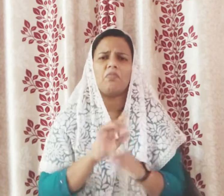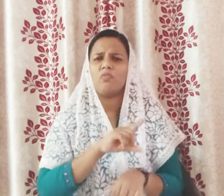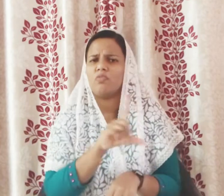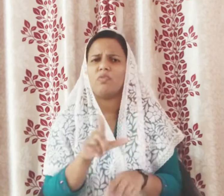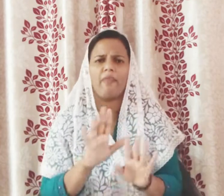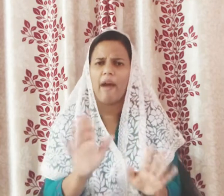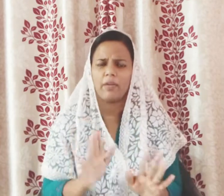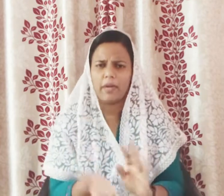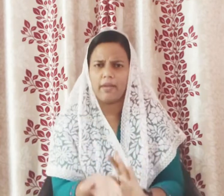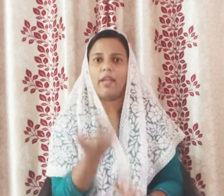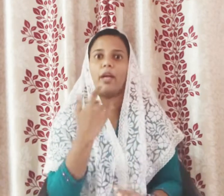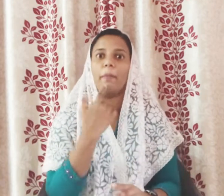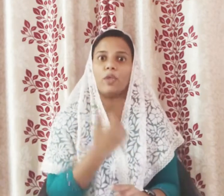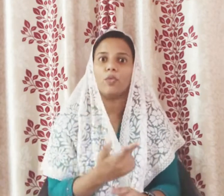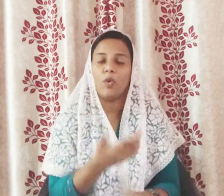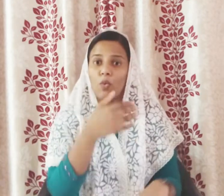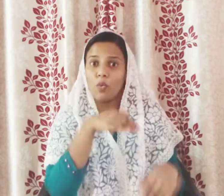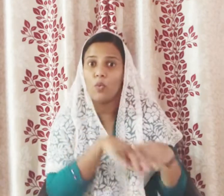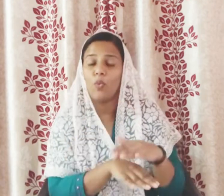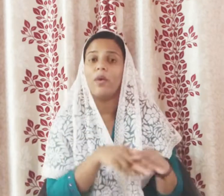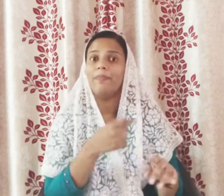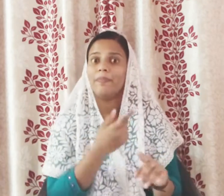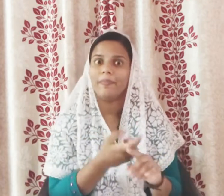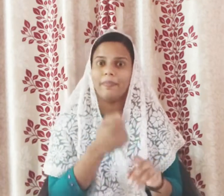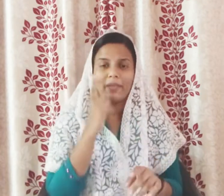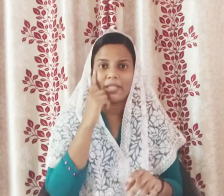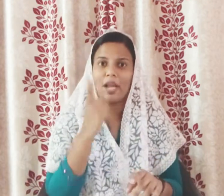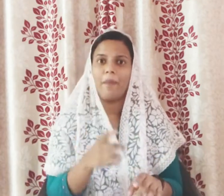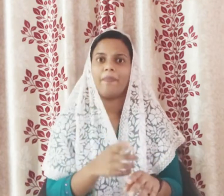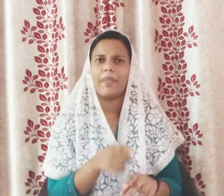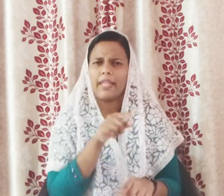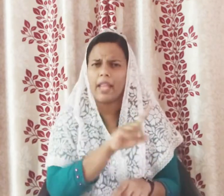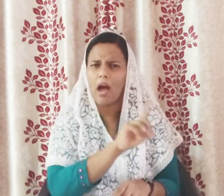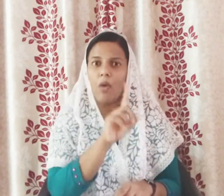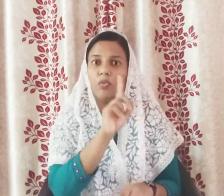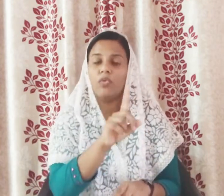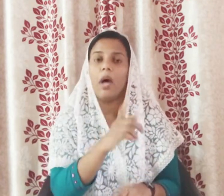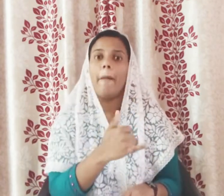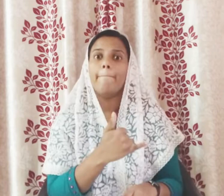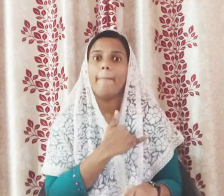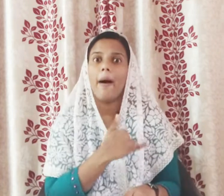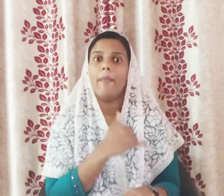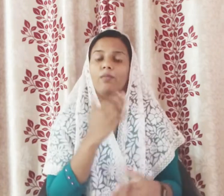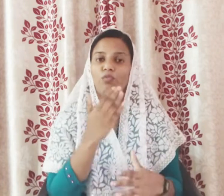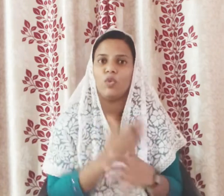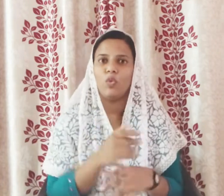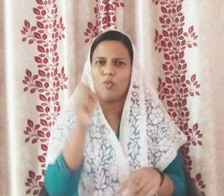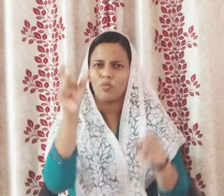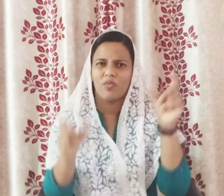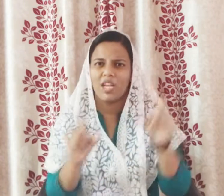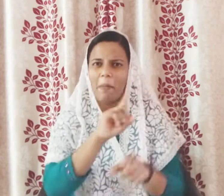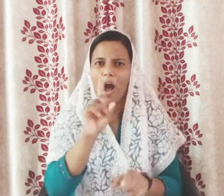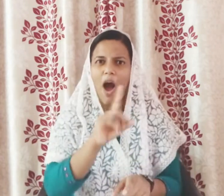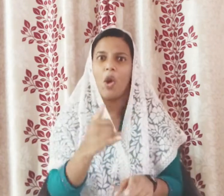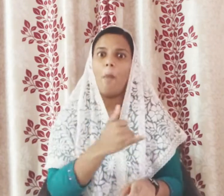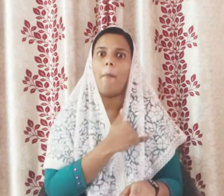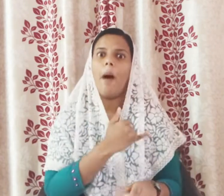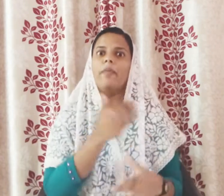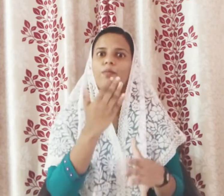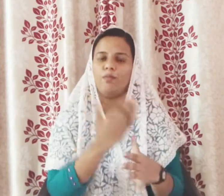ആവശ്യമില്ല. ഞാൻ കാര്യം പറയാം, ഇതിൻ്റെ പിൻപിലുണ്ടായത് നിൻ്റെ ജനം പാപം ചെയ്തു, നിൻ്റെ കൂടെ വന്ന ജനം പാപം ചെയ്തു. അവൻ